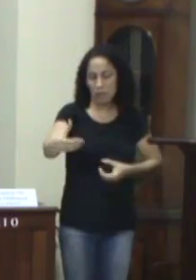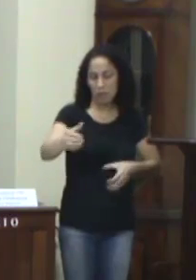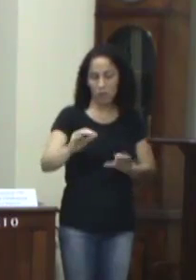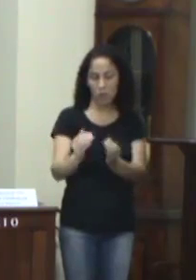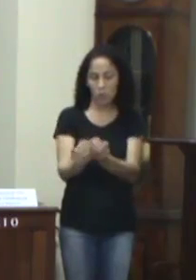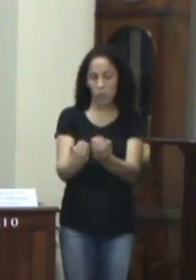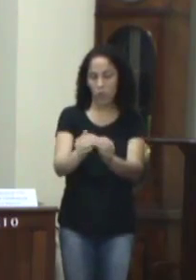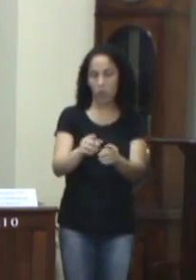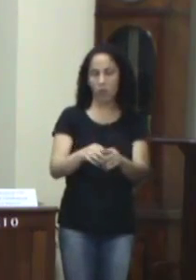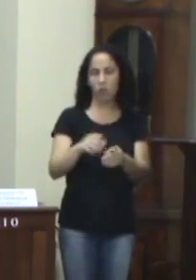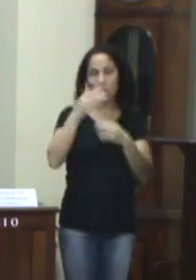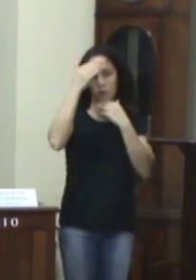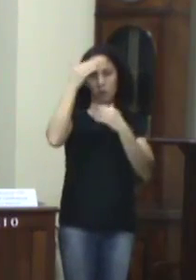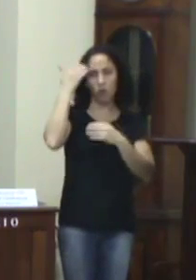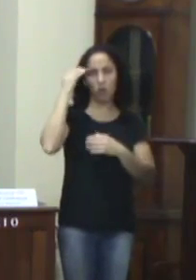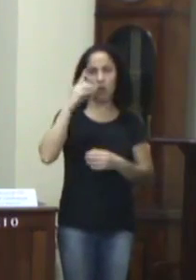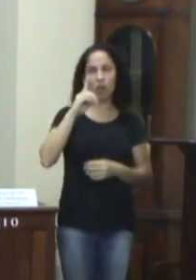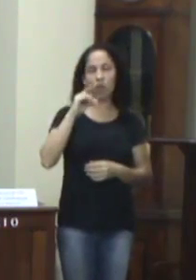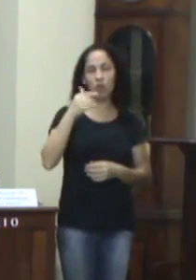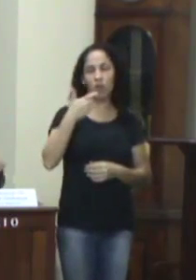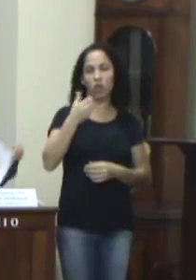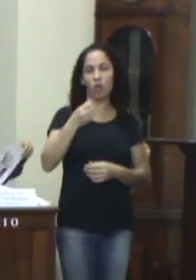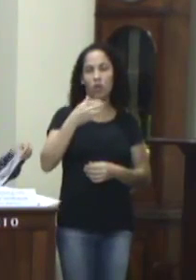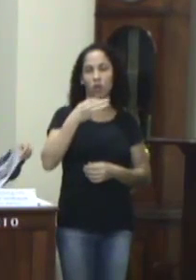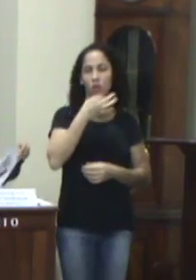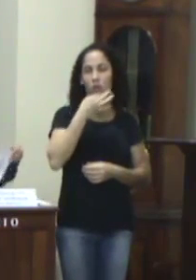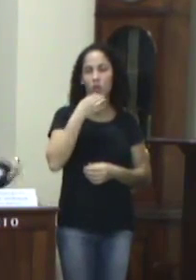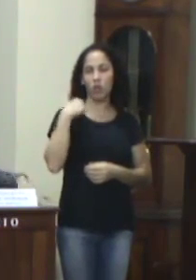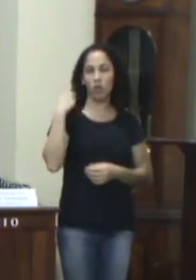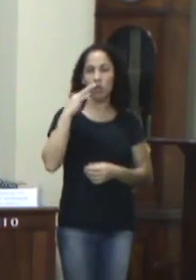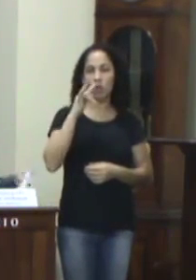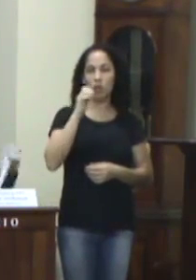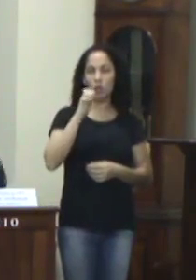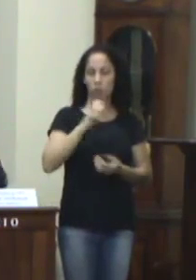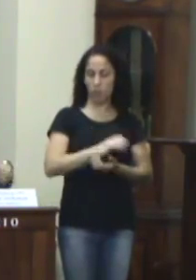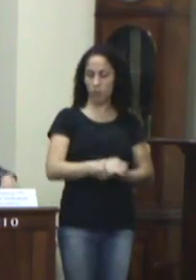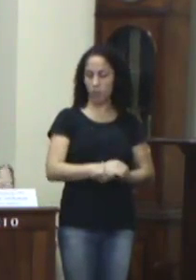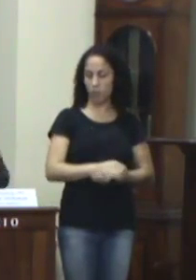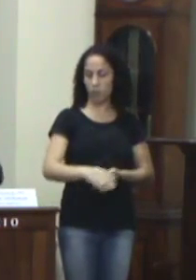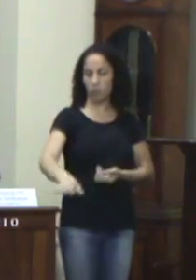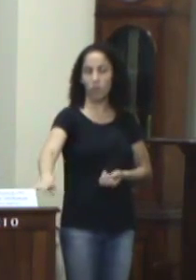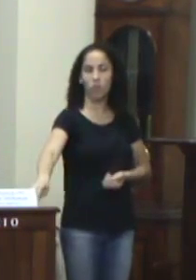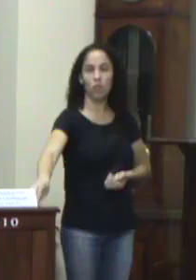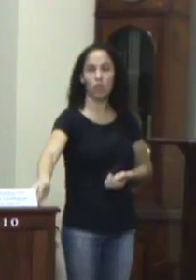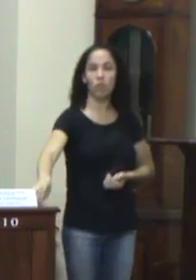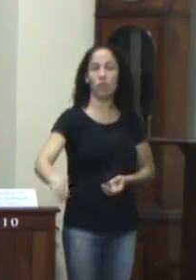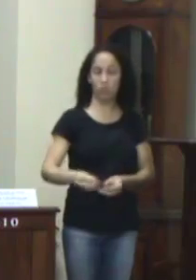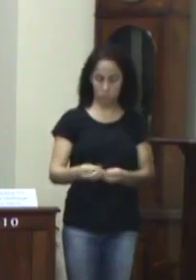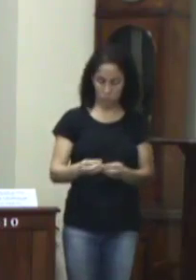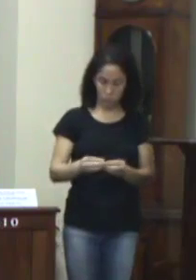providências. Sala das sessões, 20 de setembro de 2018, vereadora Fabiane Vasconcelos.